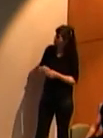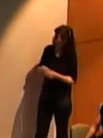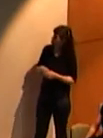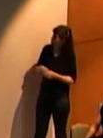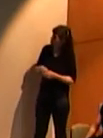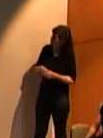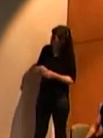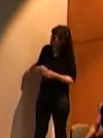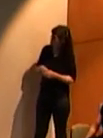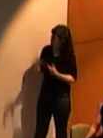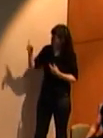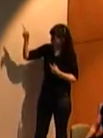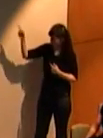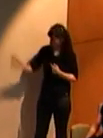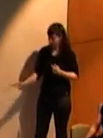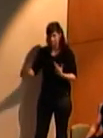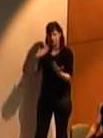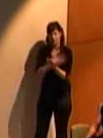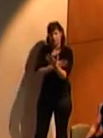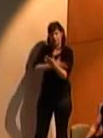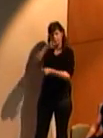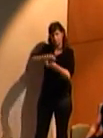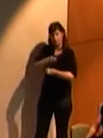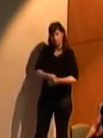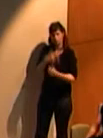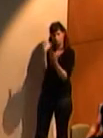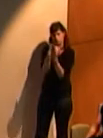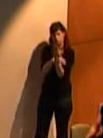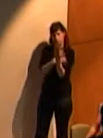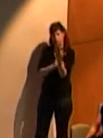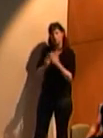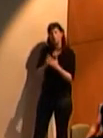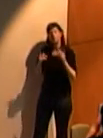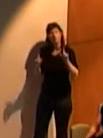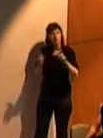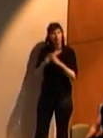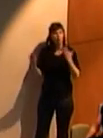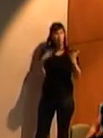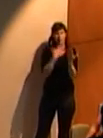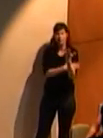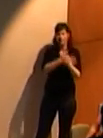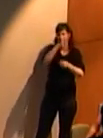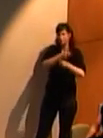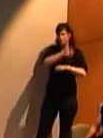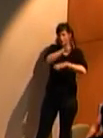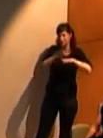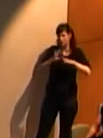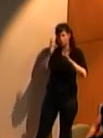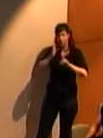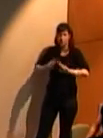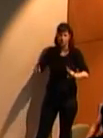Voilà, donc ça c'est le cahier des charges de l'abri, donc, qui est très différent d'un cahier des charges... architectural